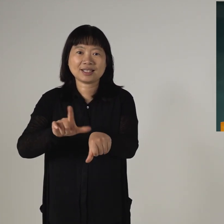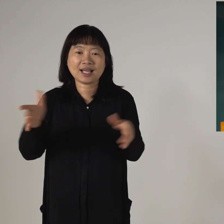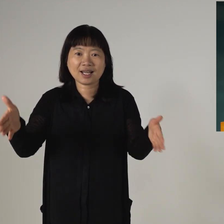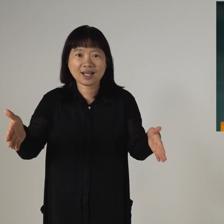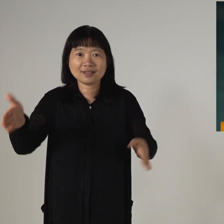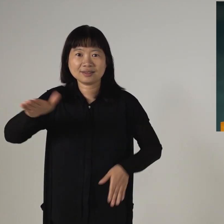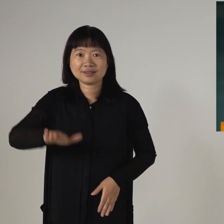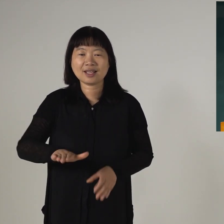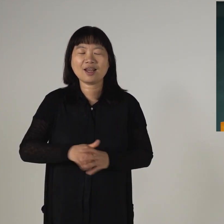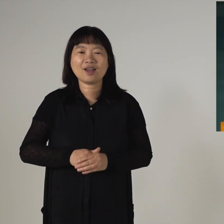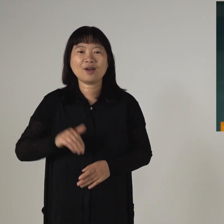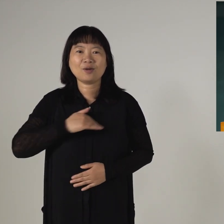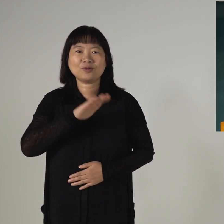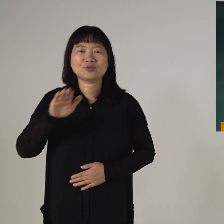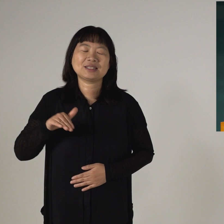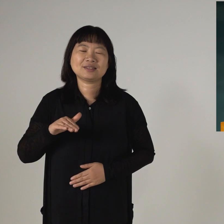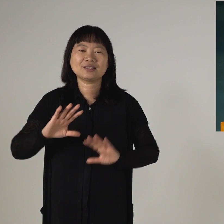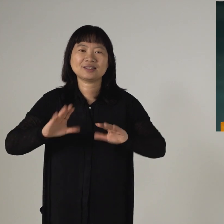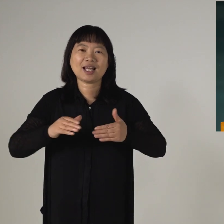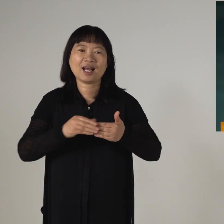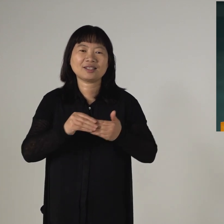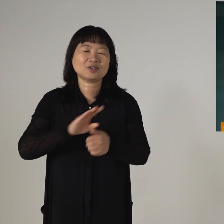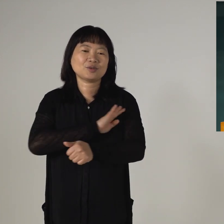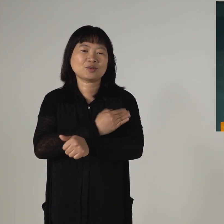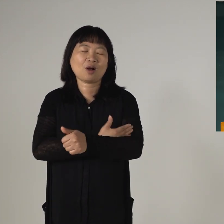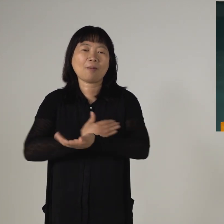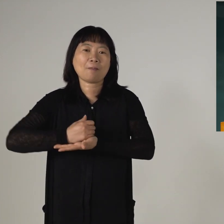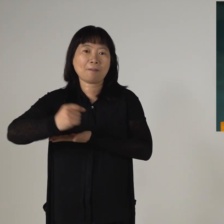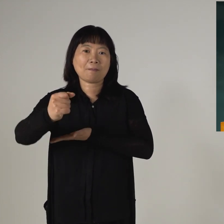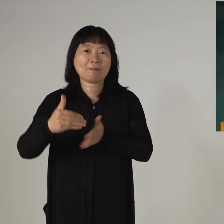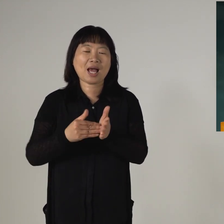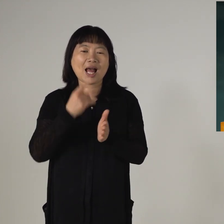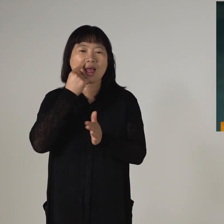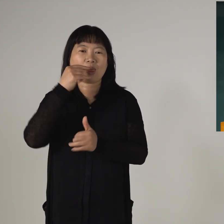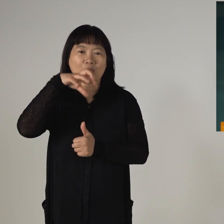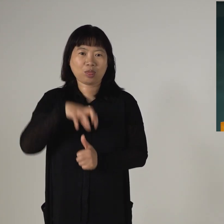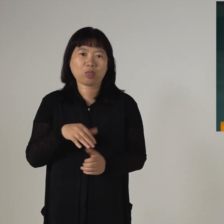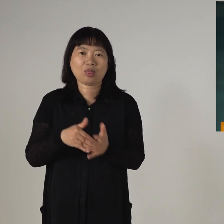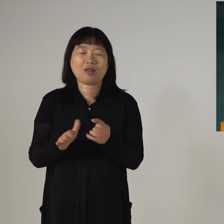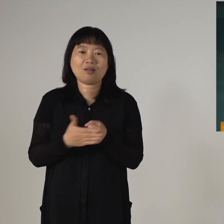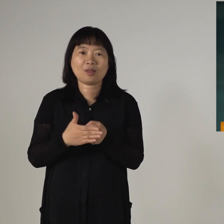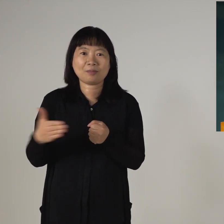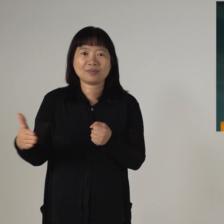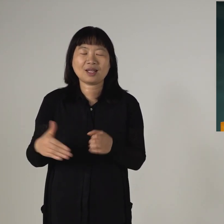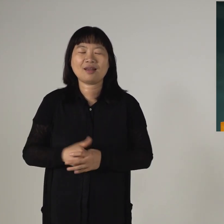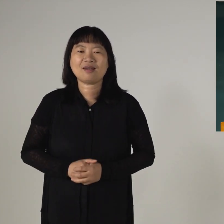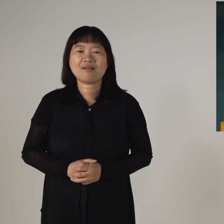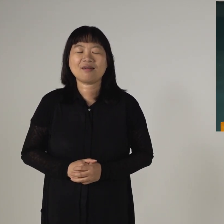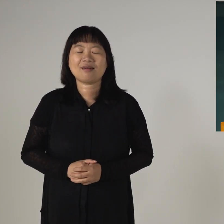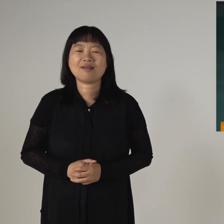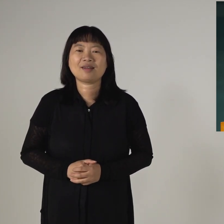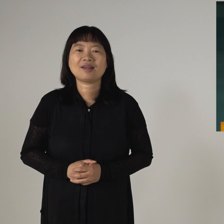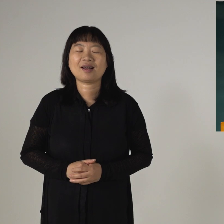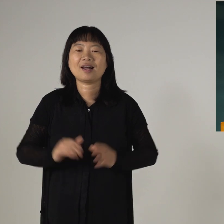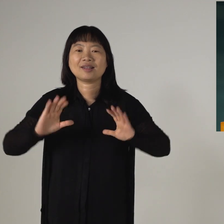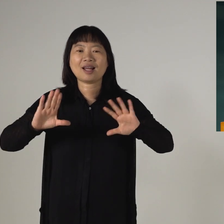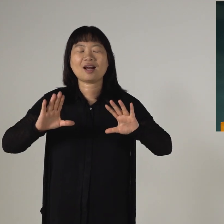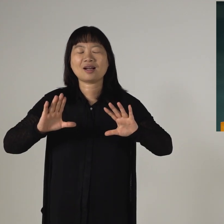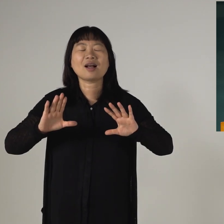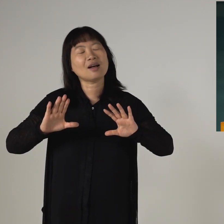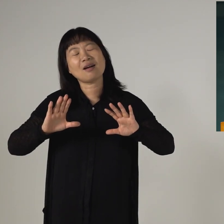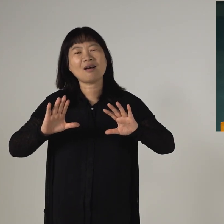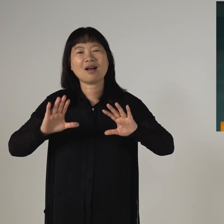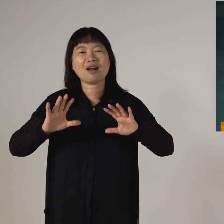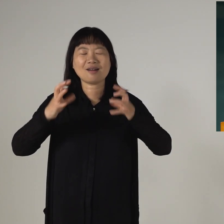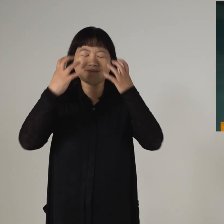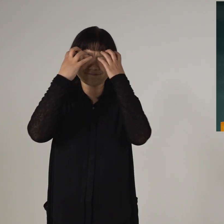우리는 주권을 잃었었고 외세의 침입에 의해서 온 나라가 망가졌던 그런